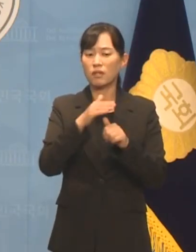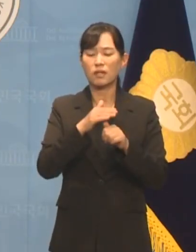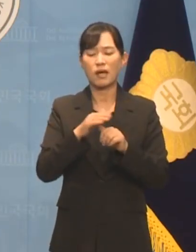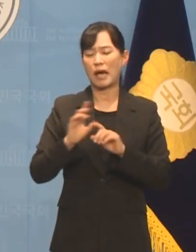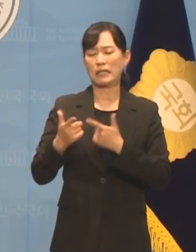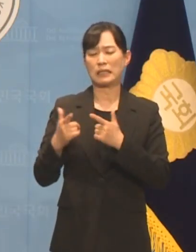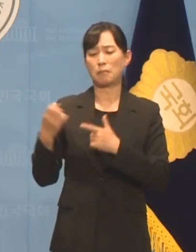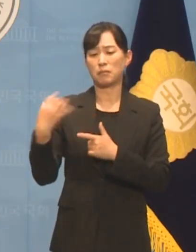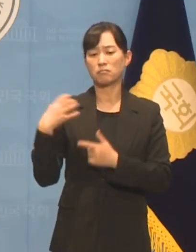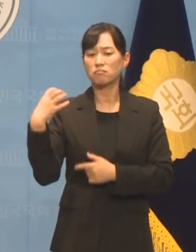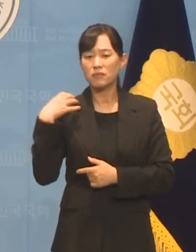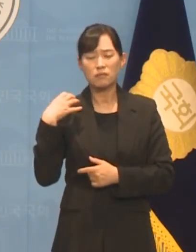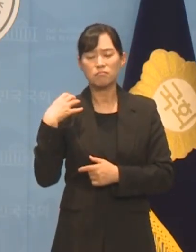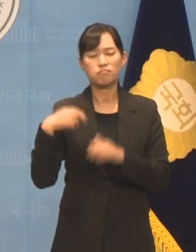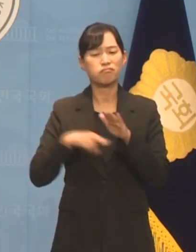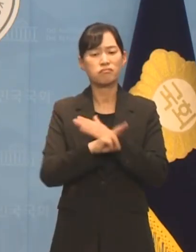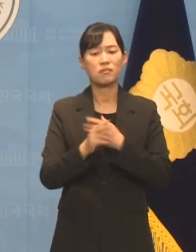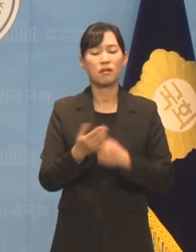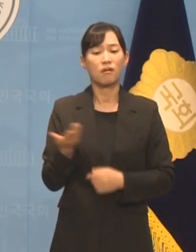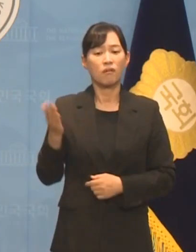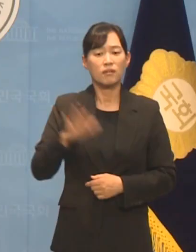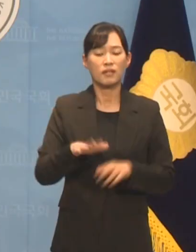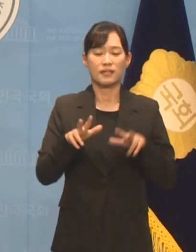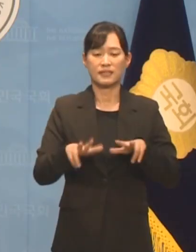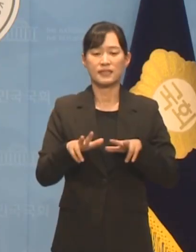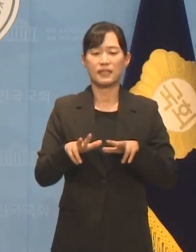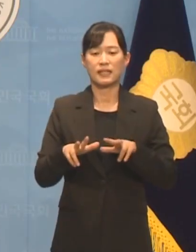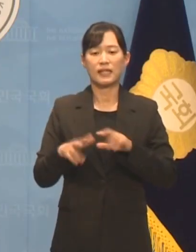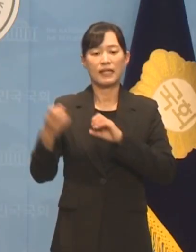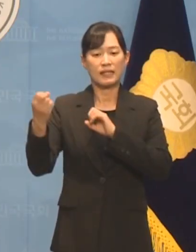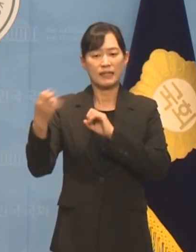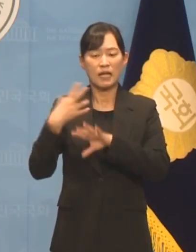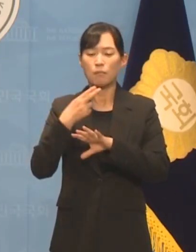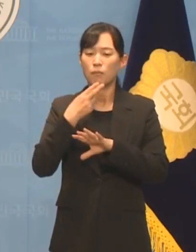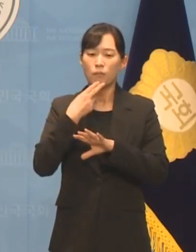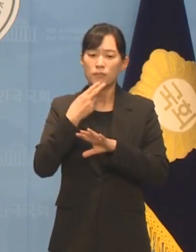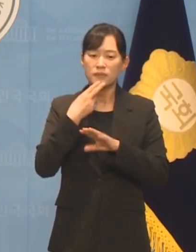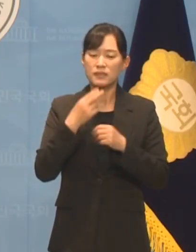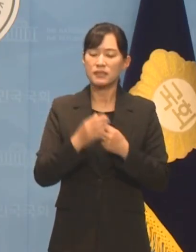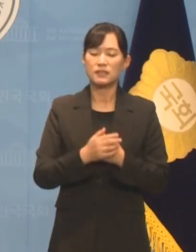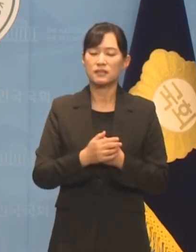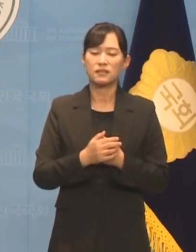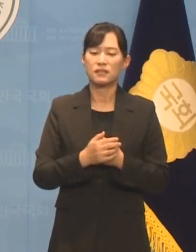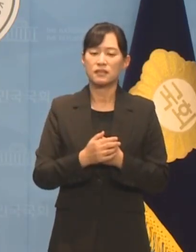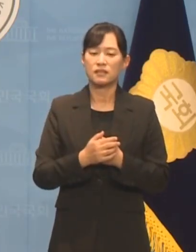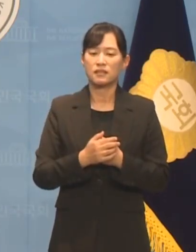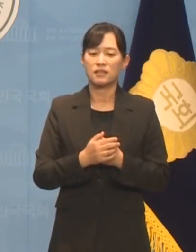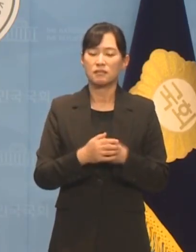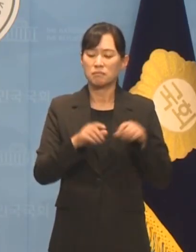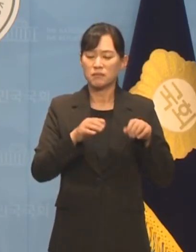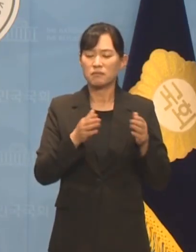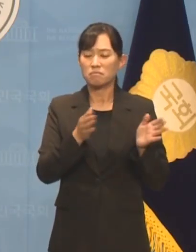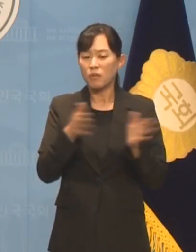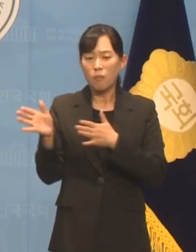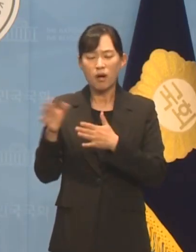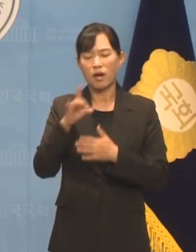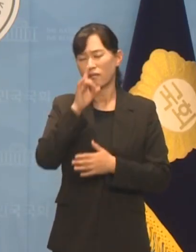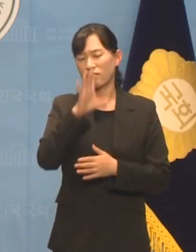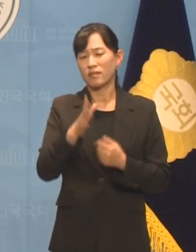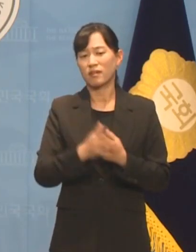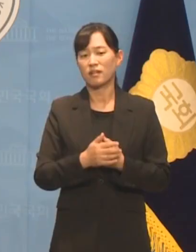책임을 회피하고 있습니다. 그러나 이제 해명 없이 넘어갈 수 있는 국면이 아닙니다.